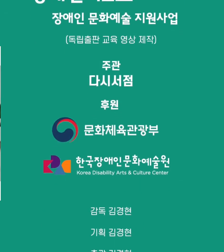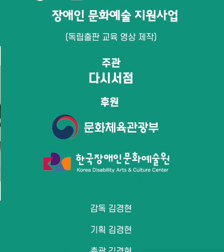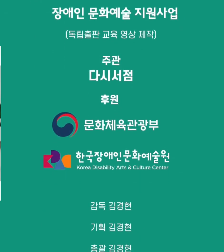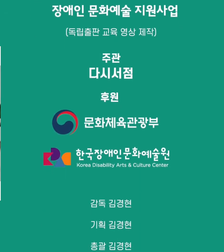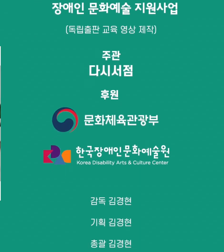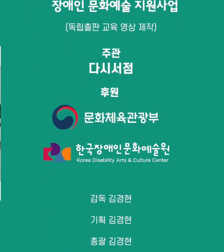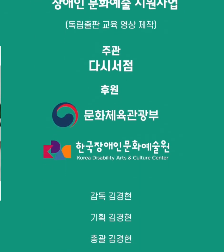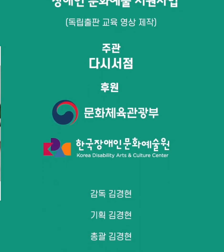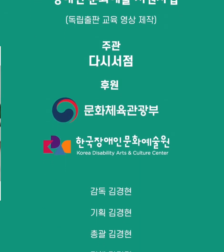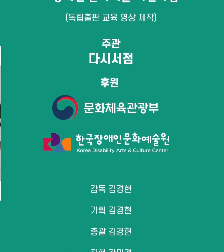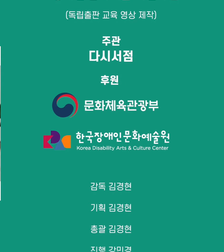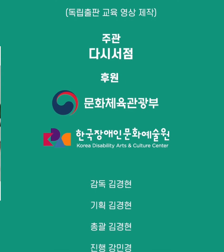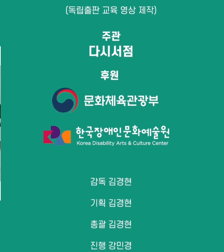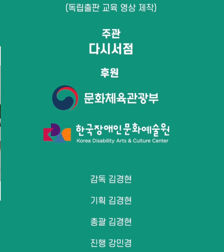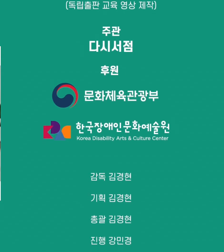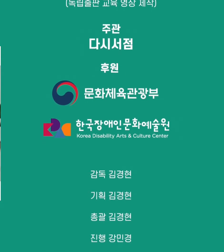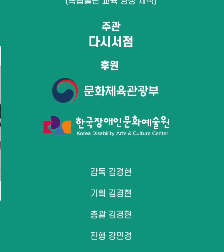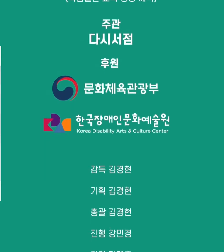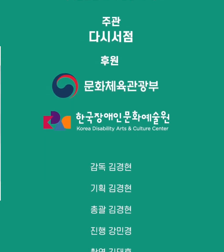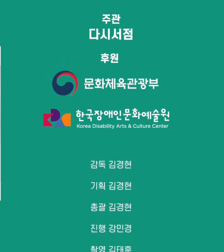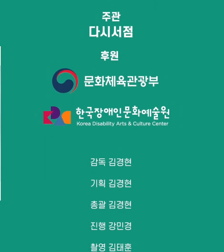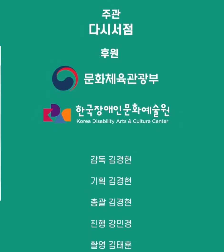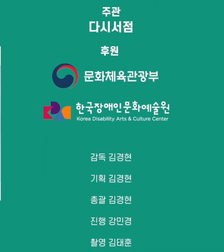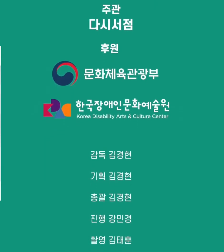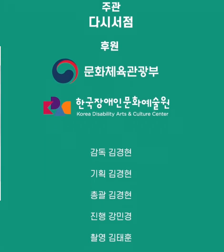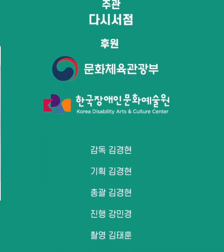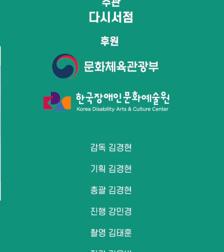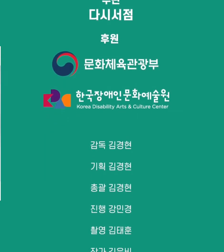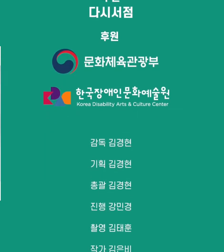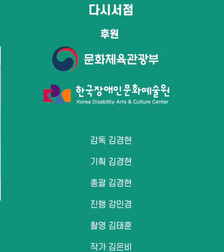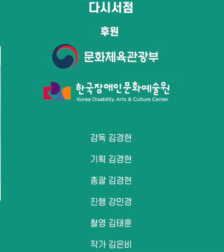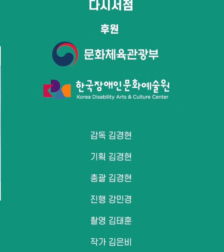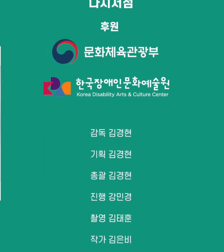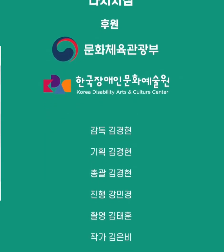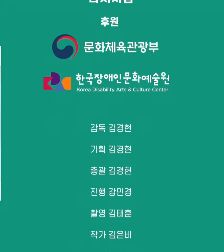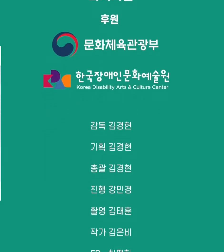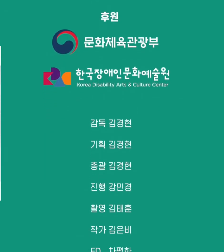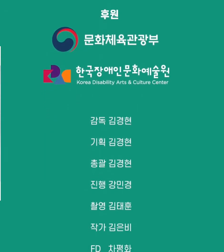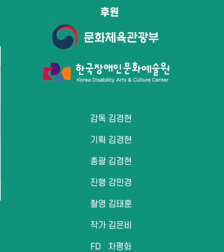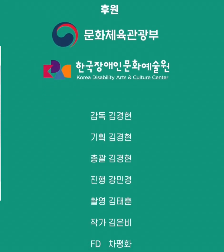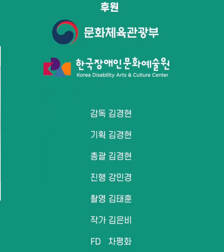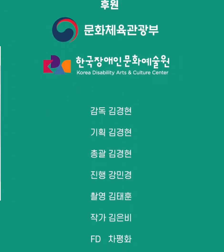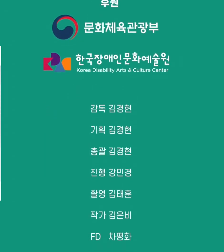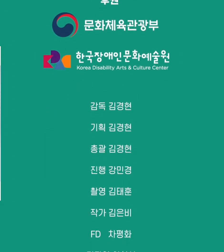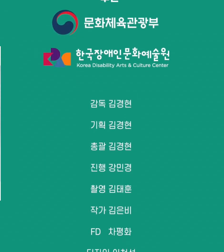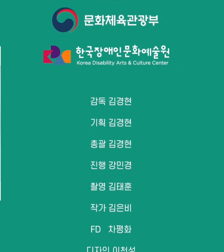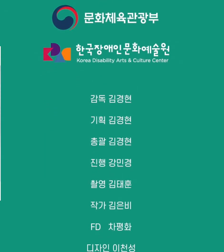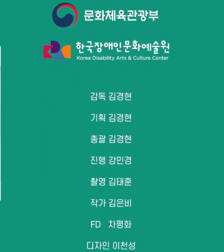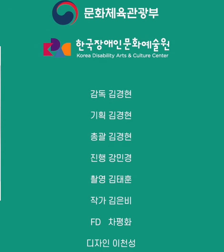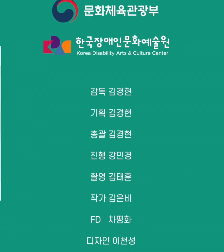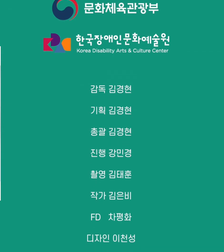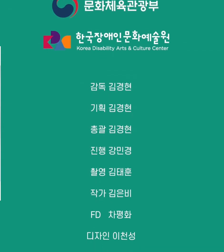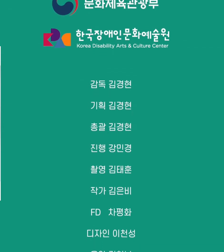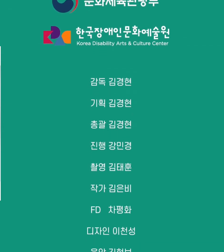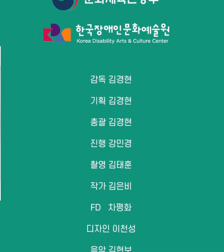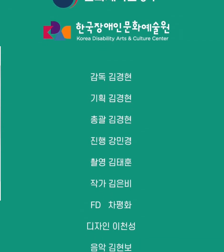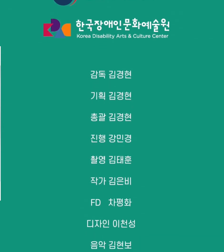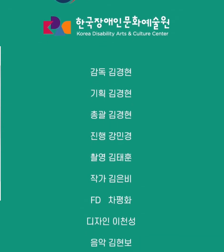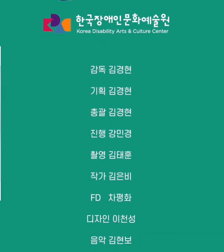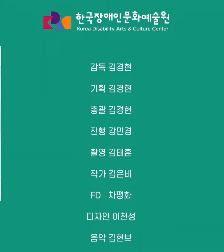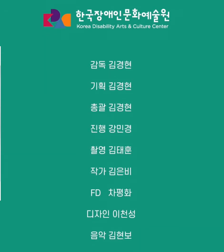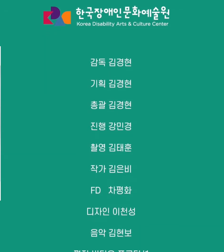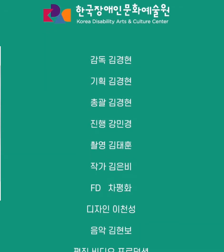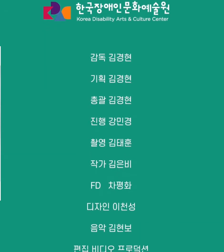저희가 독서한다고 해서. 책을 표지로 판단하지는 않지만